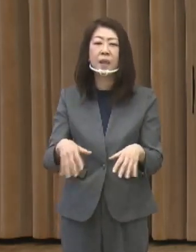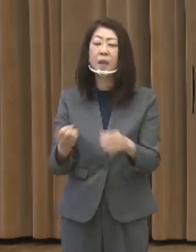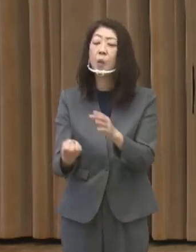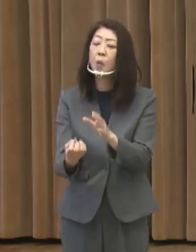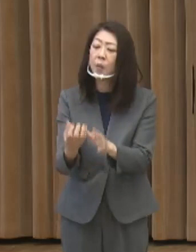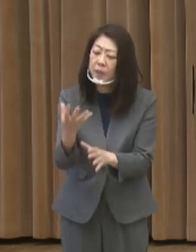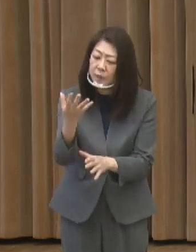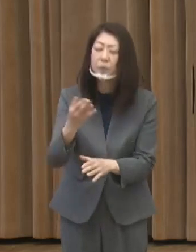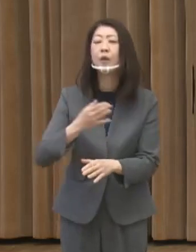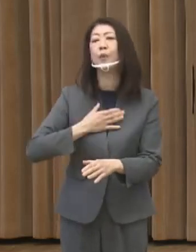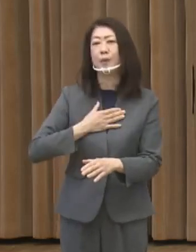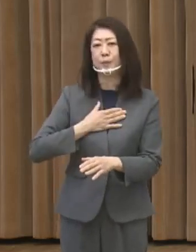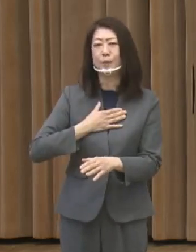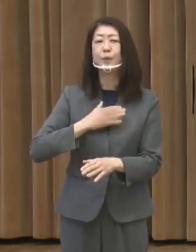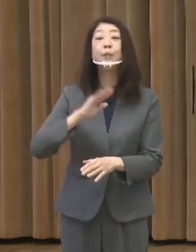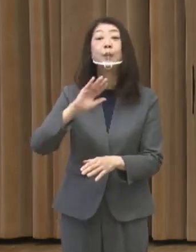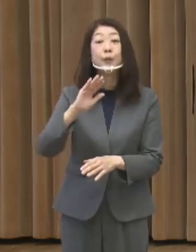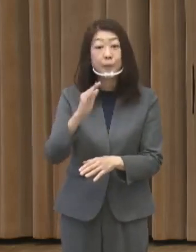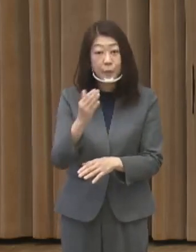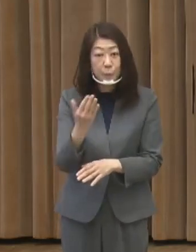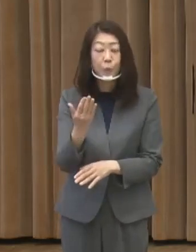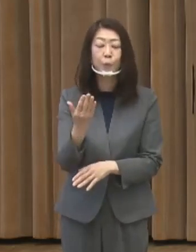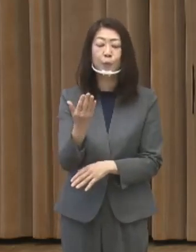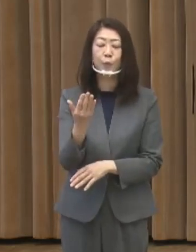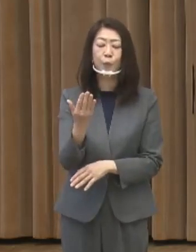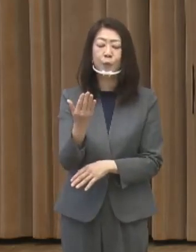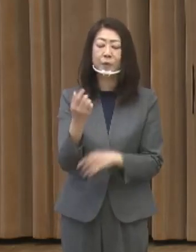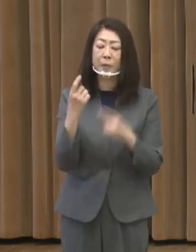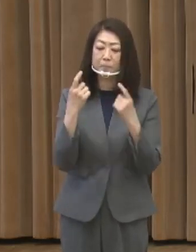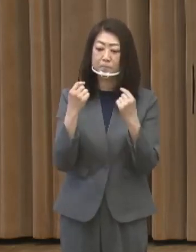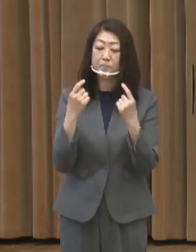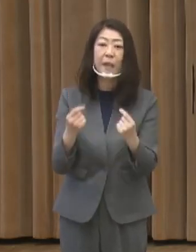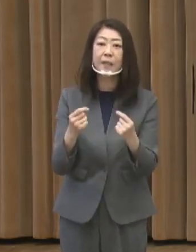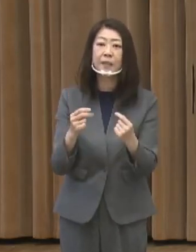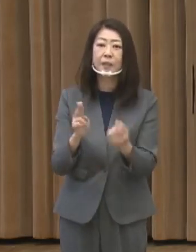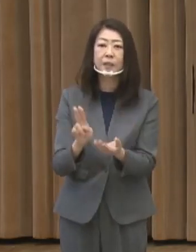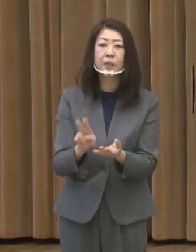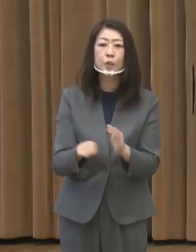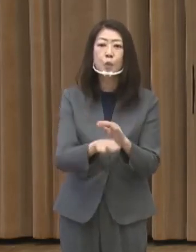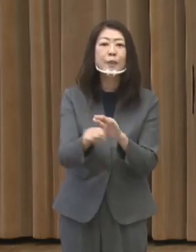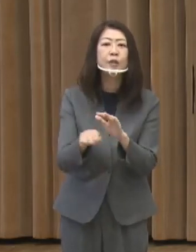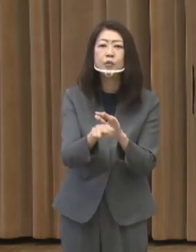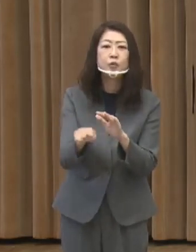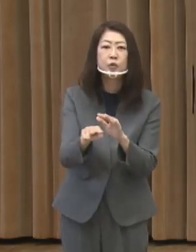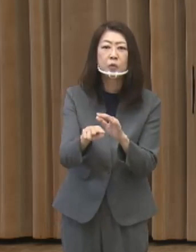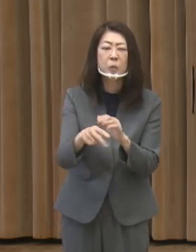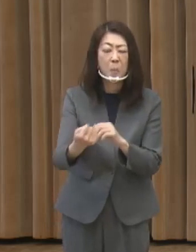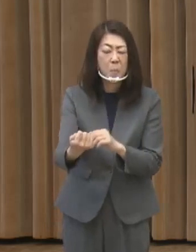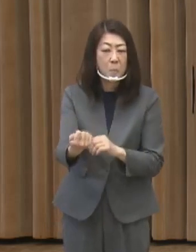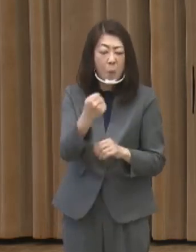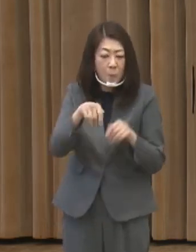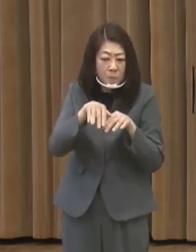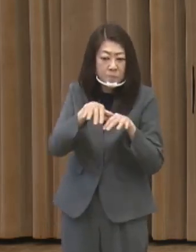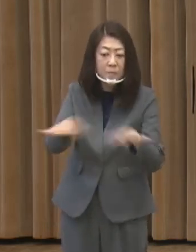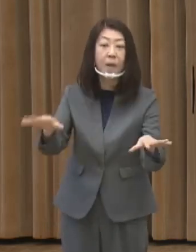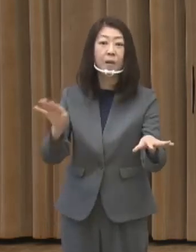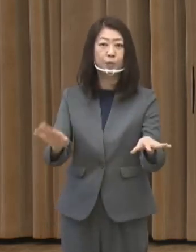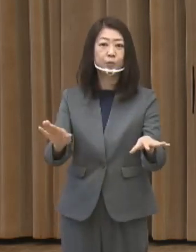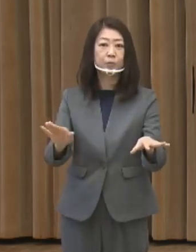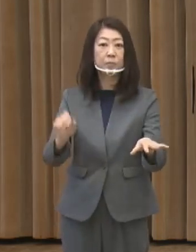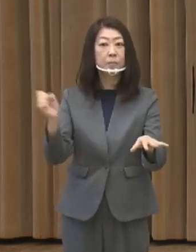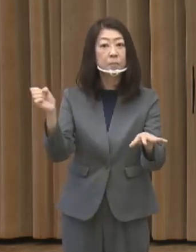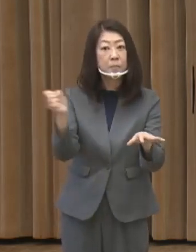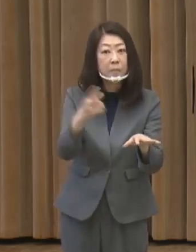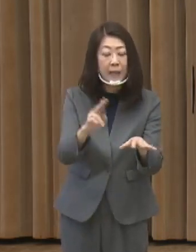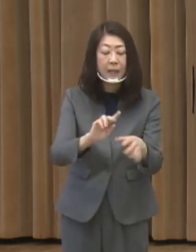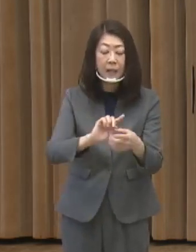ではありますが、ただそれでもやはりウイルスはいまだに猛威を振るっている、もしくは変異株